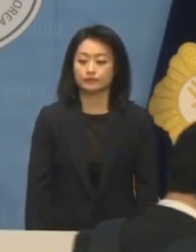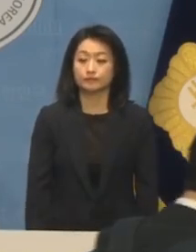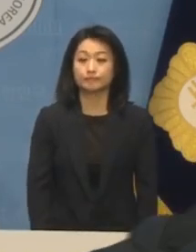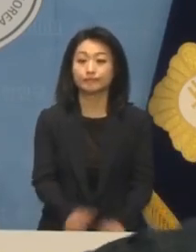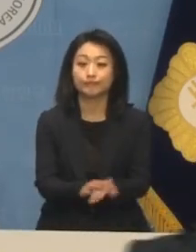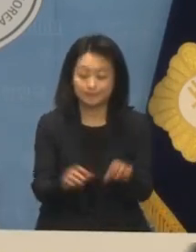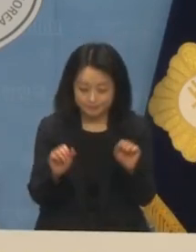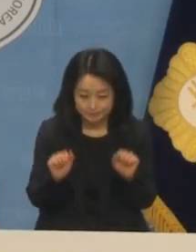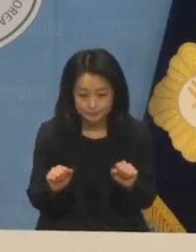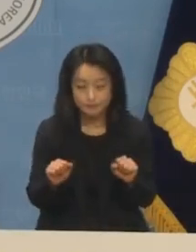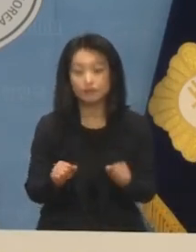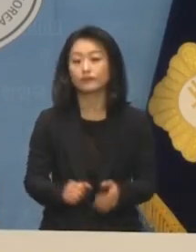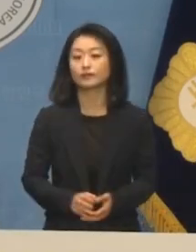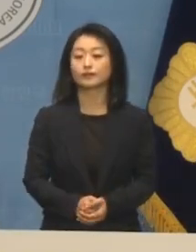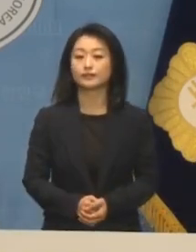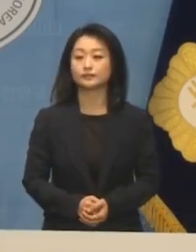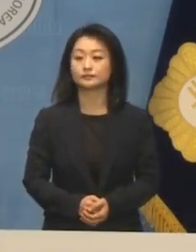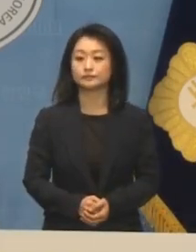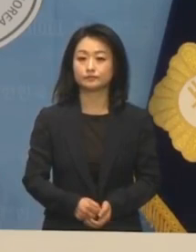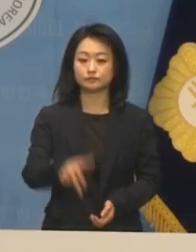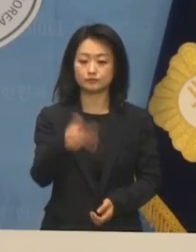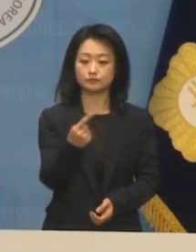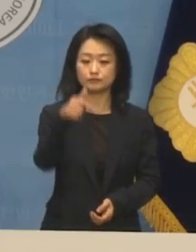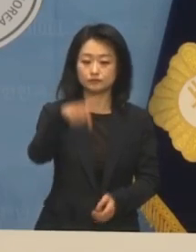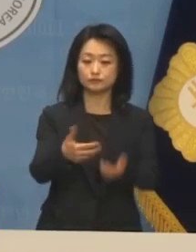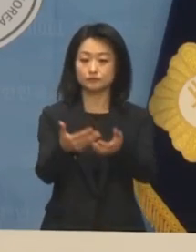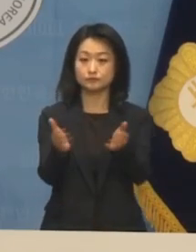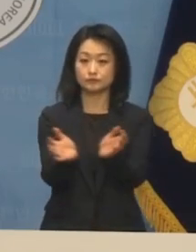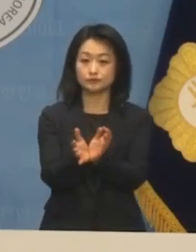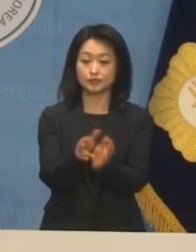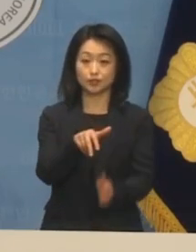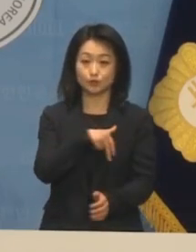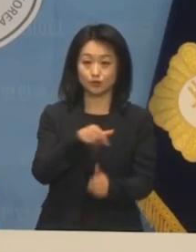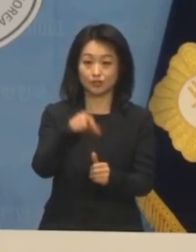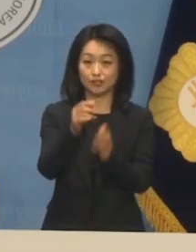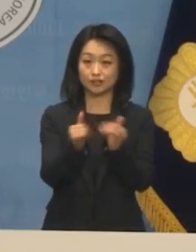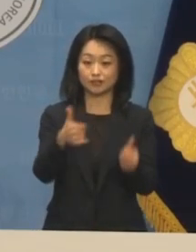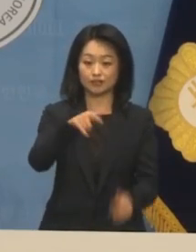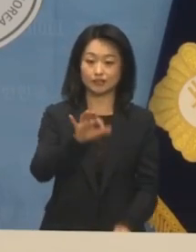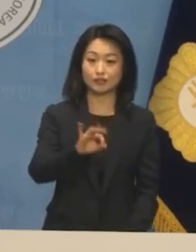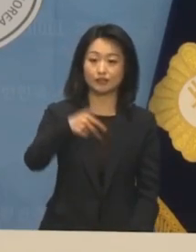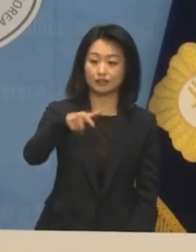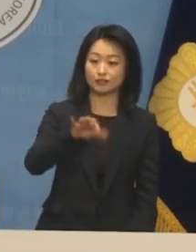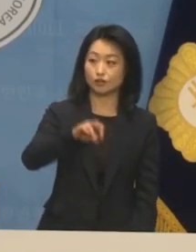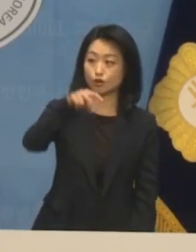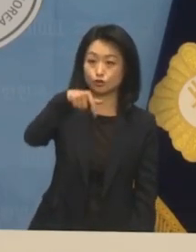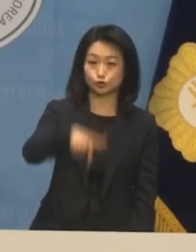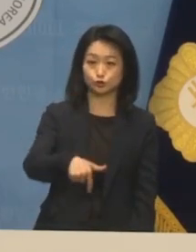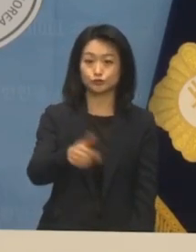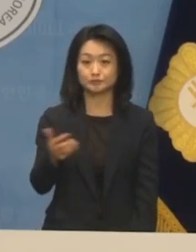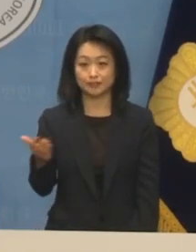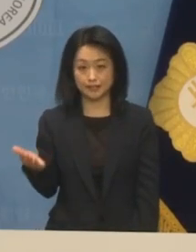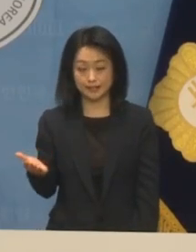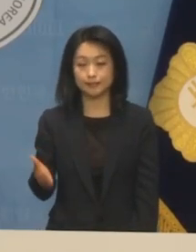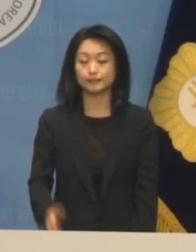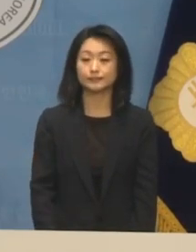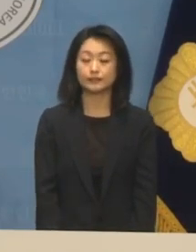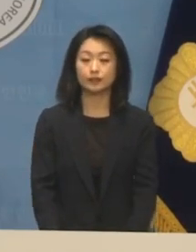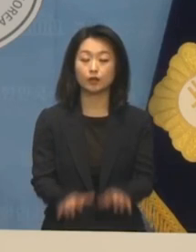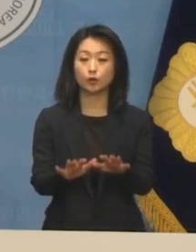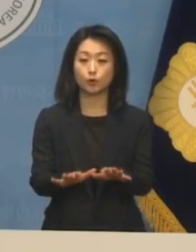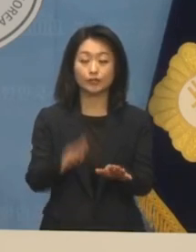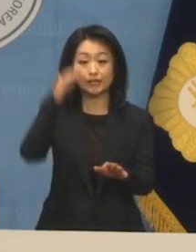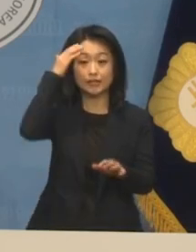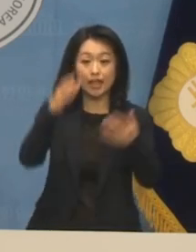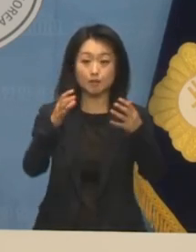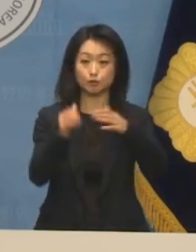네, 안녕하십니까? 조국혁신당 국회의원 당선인 강경숙입니다. 저는 오늘